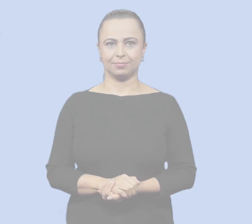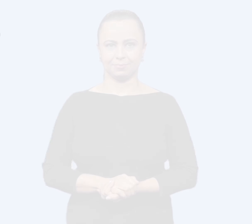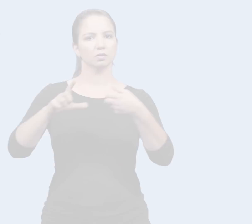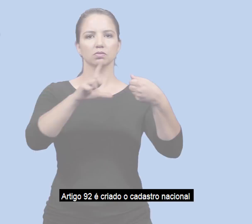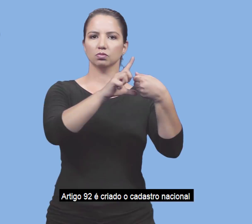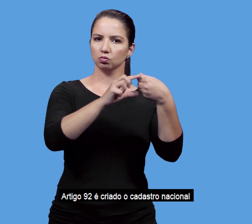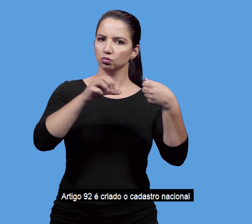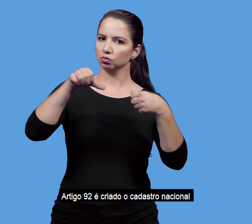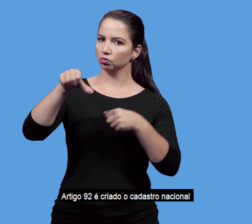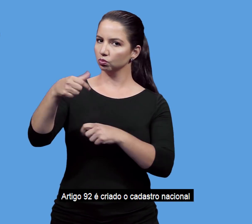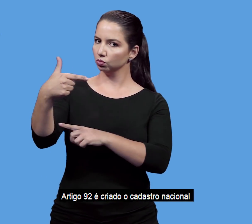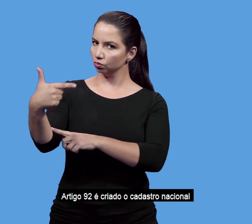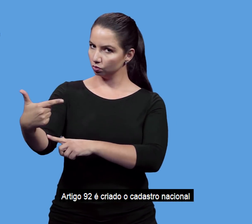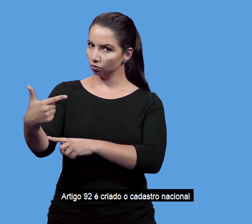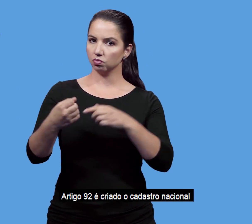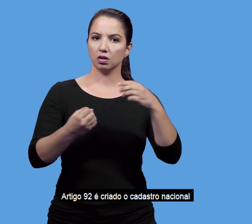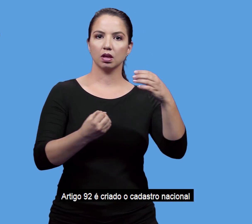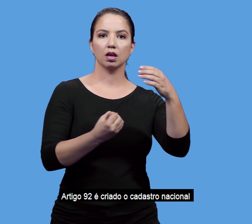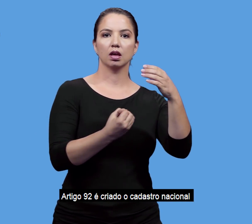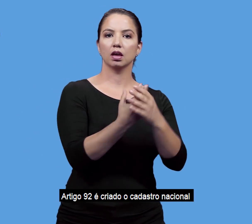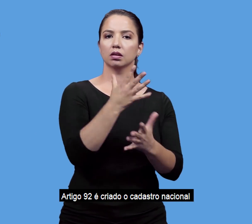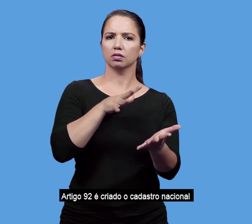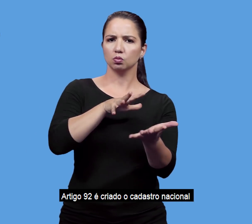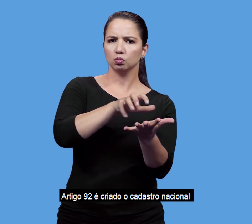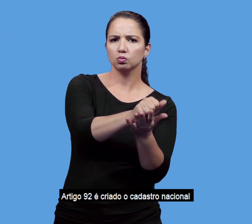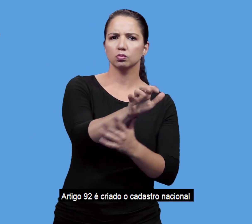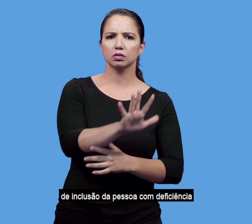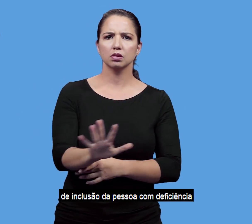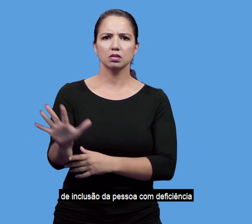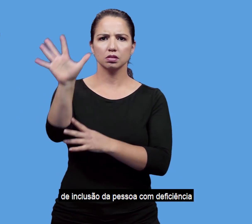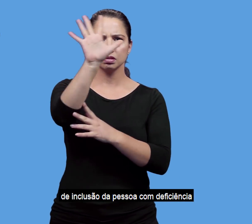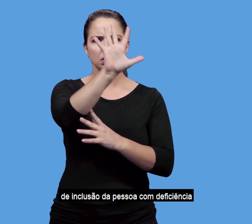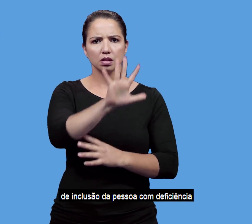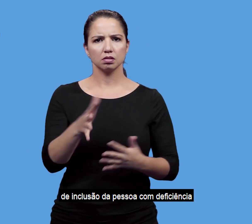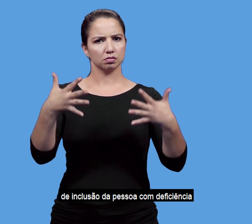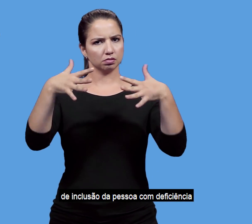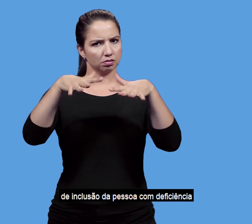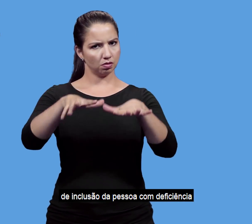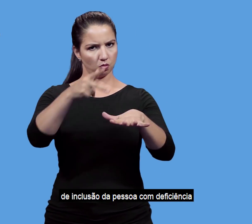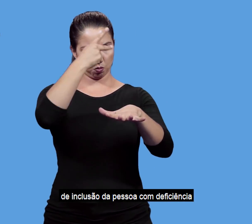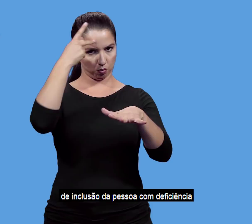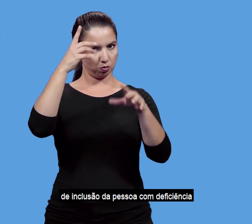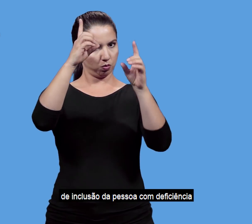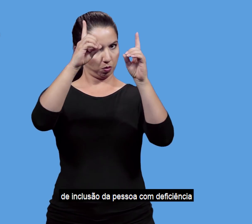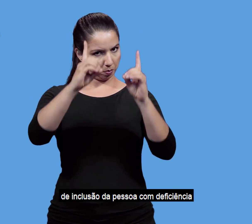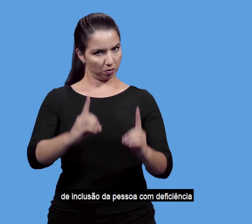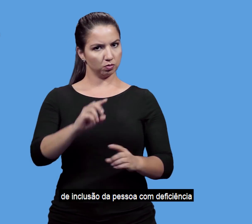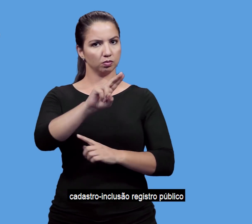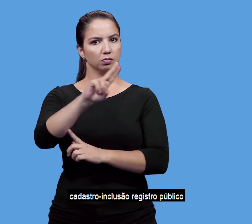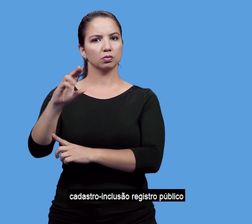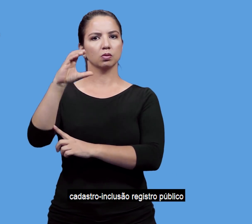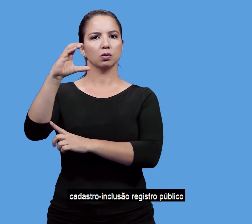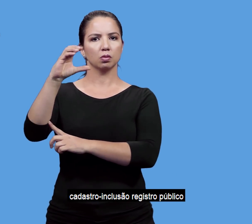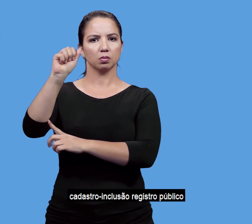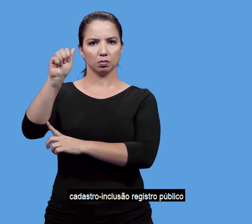o artigo 92 é criado o cadastro nacional de inclusão da pessoa com deficiência cadastro-inclusão